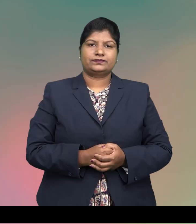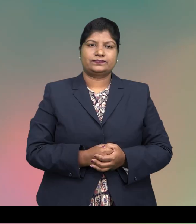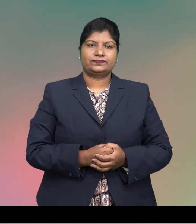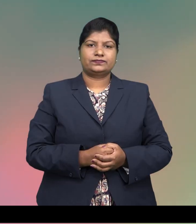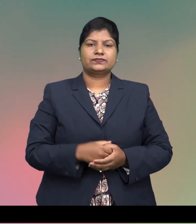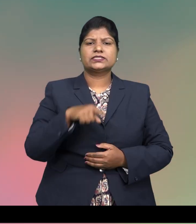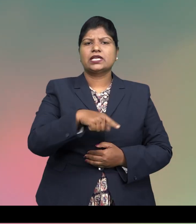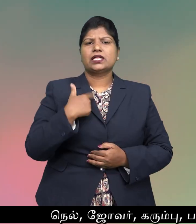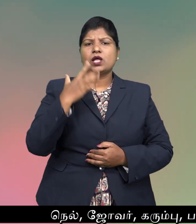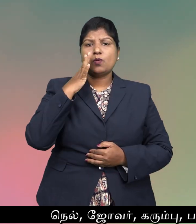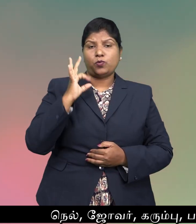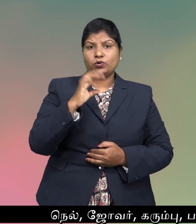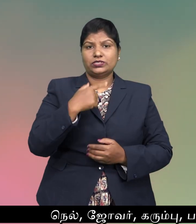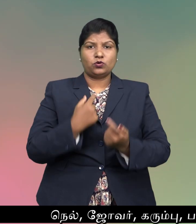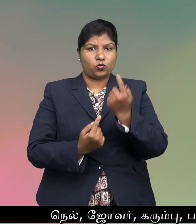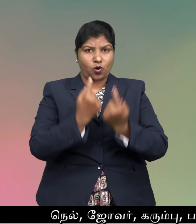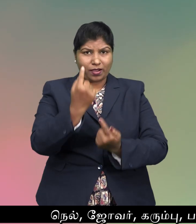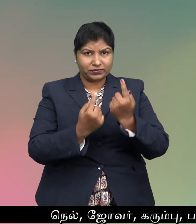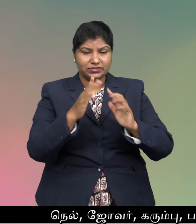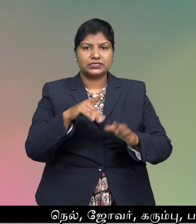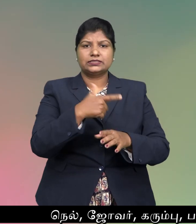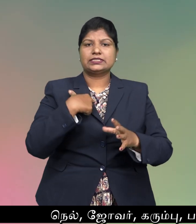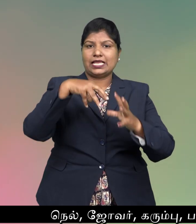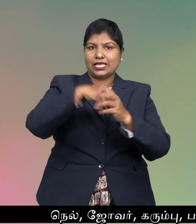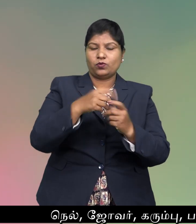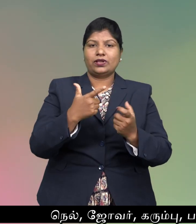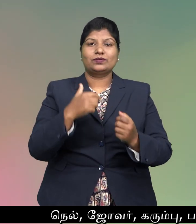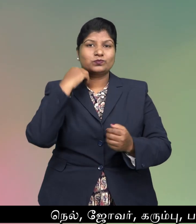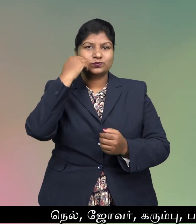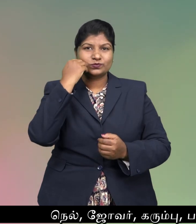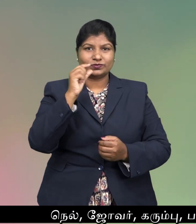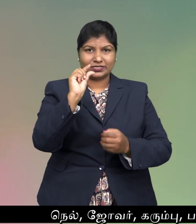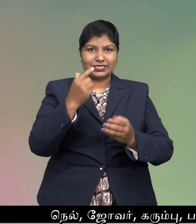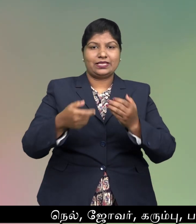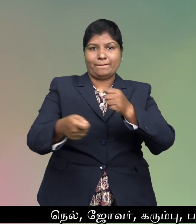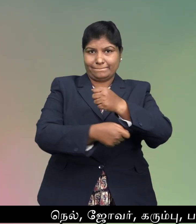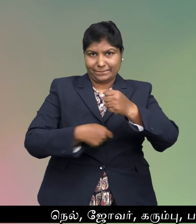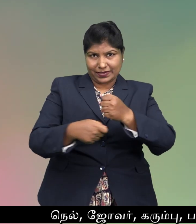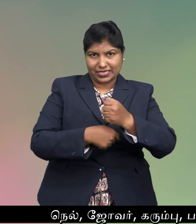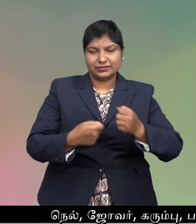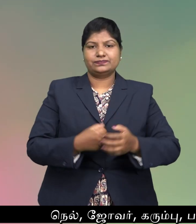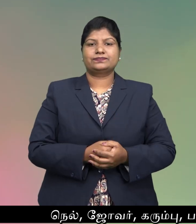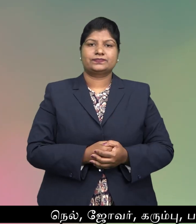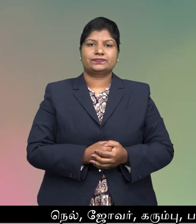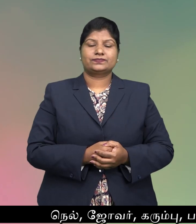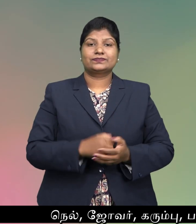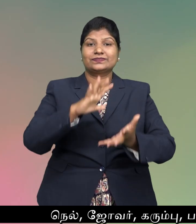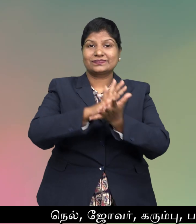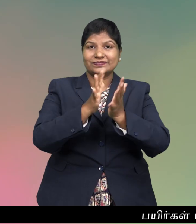குரல் வழி: நெல், ஜோவர், கரும்பு, பருத்தி மற்றும் விரலி போன்ற முக்கிய